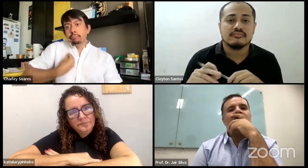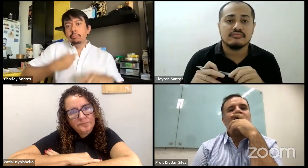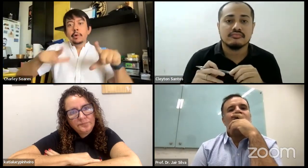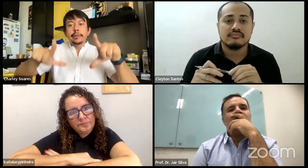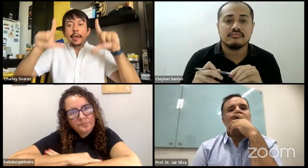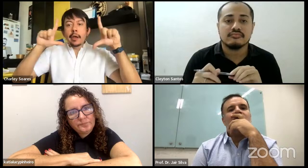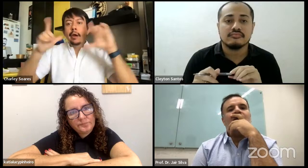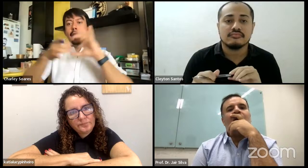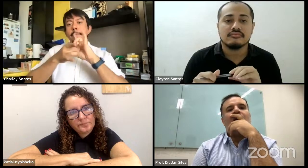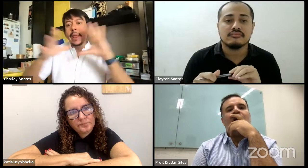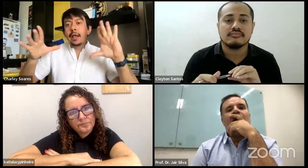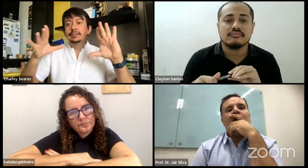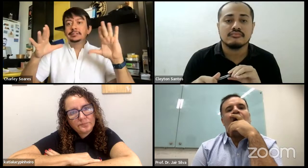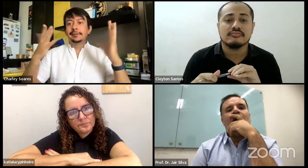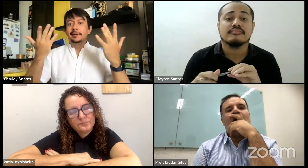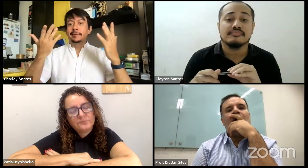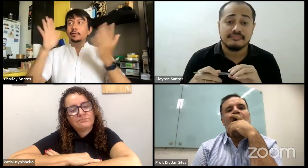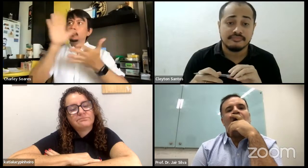também agradeço,